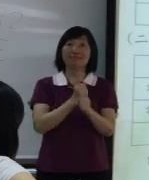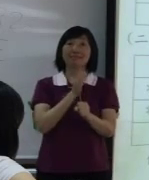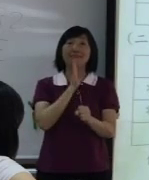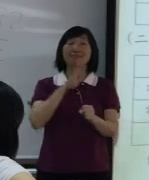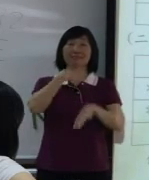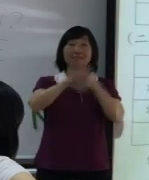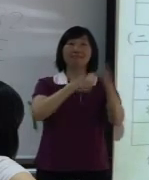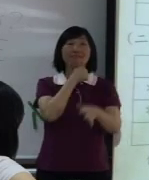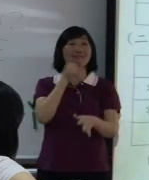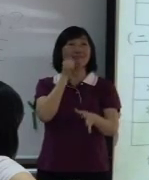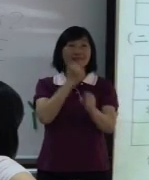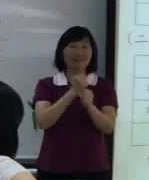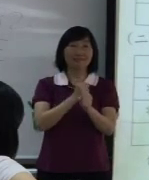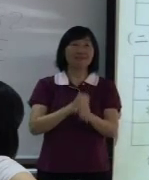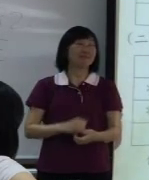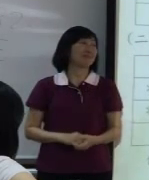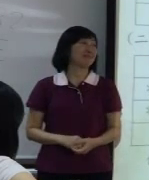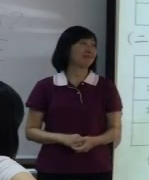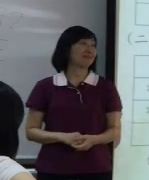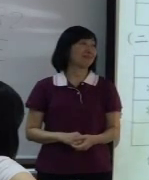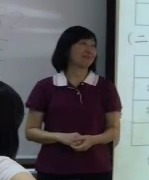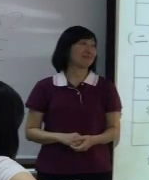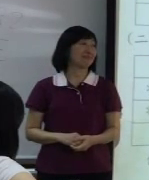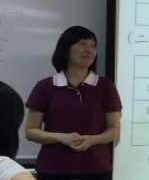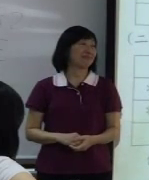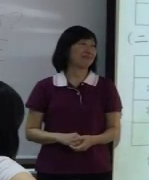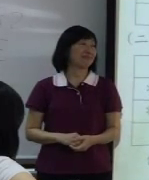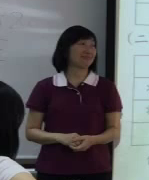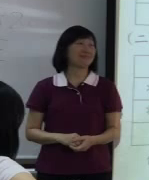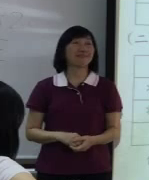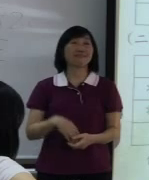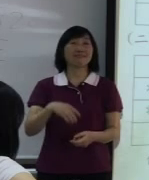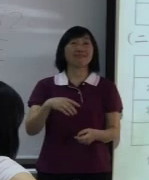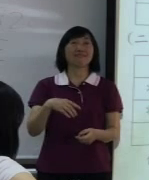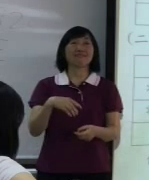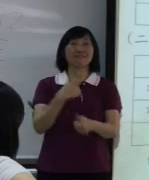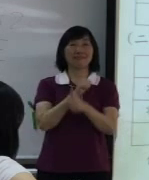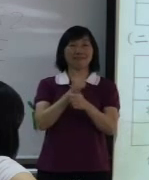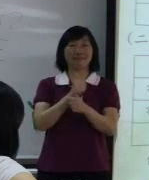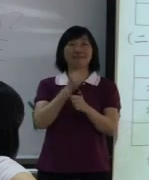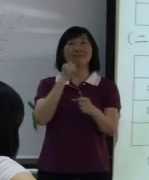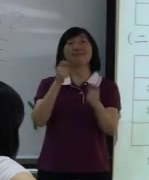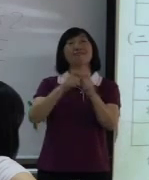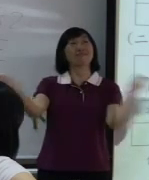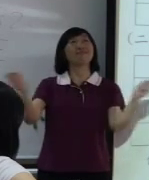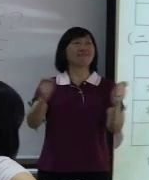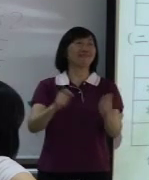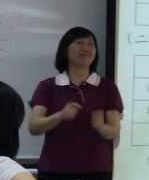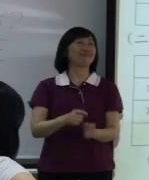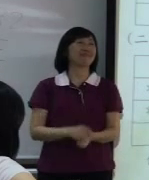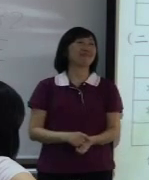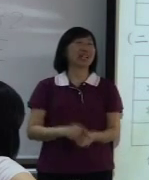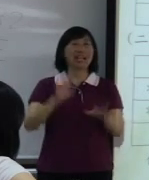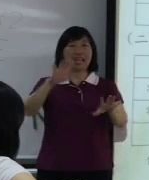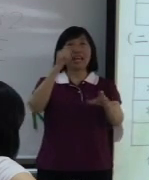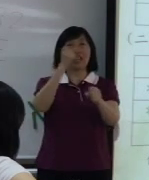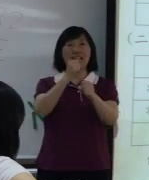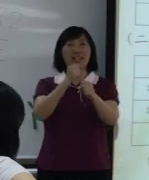语翻译工作非常资历非常深、哦、现在已